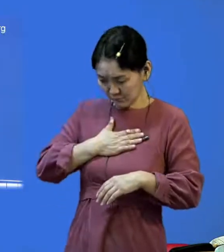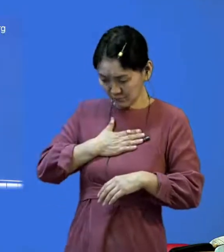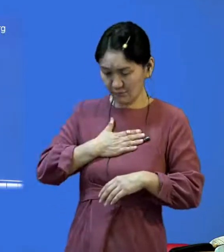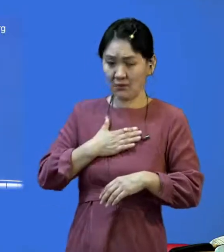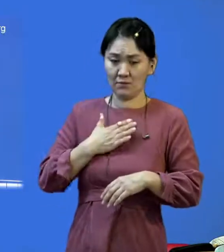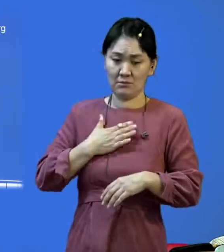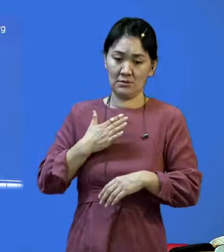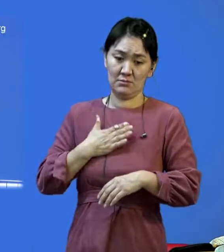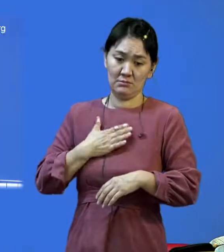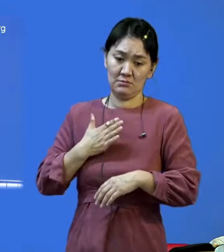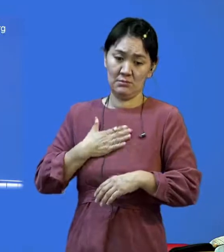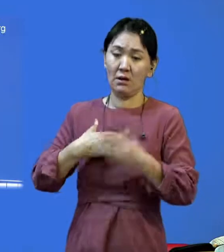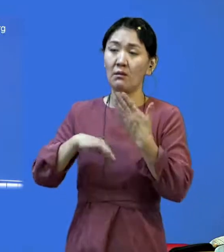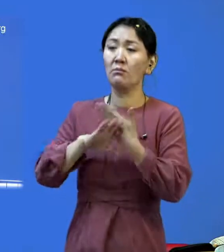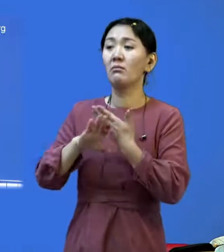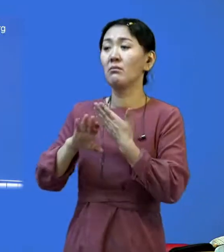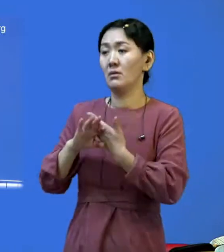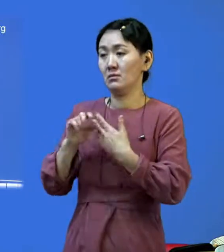спонсор.